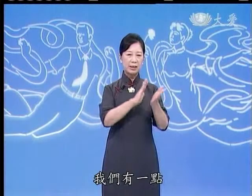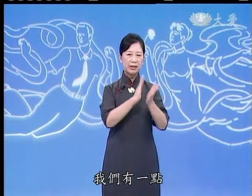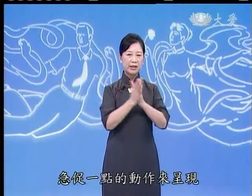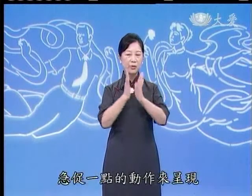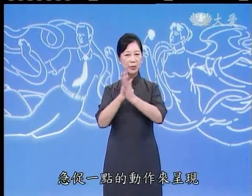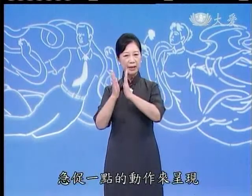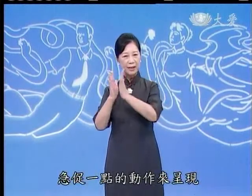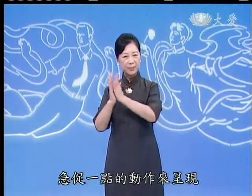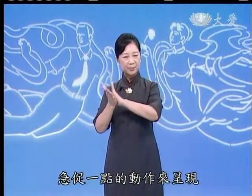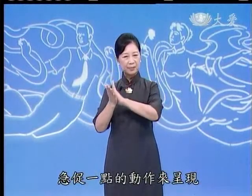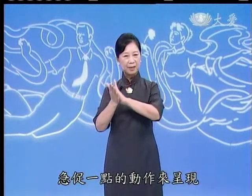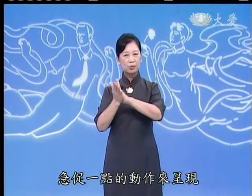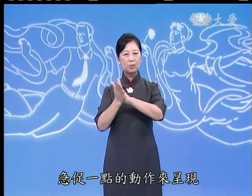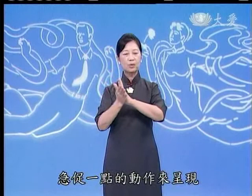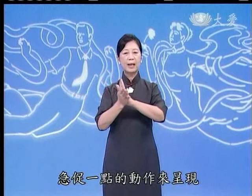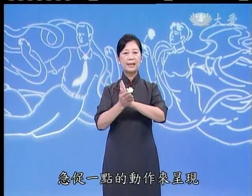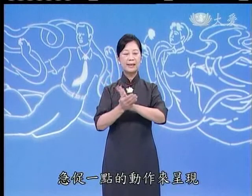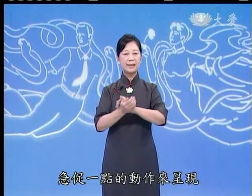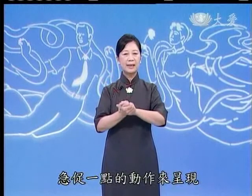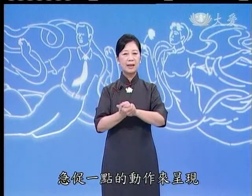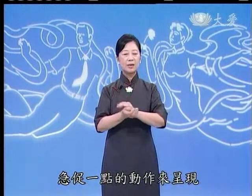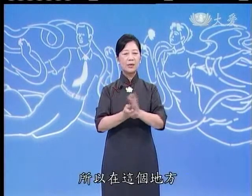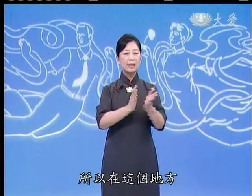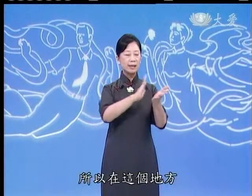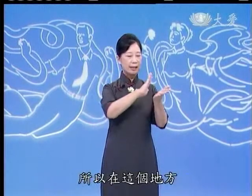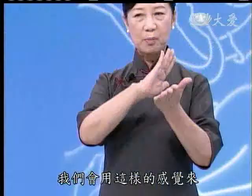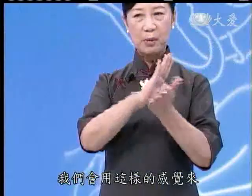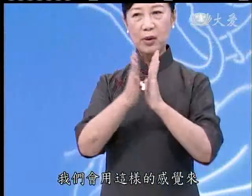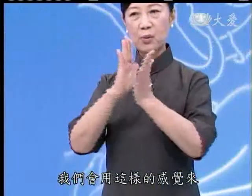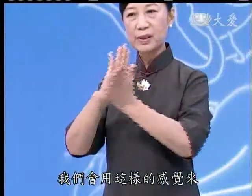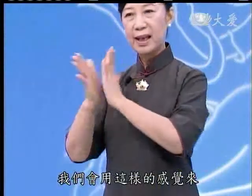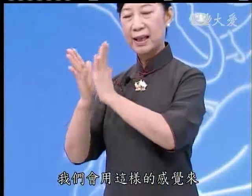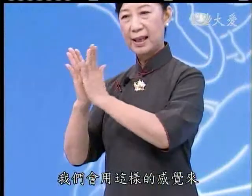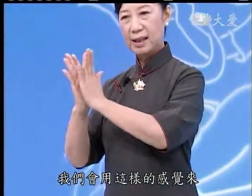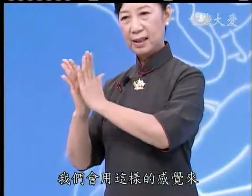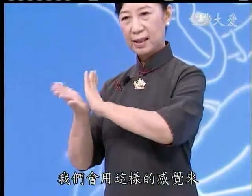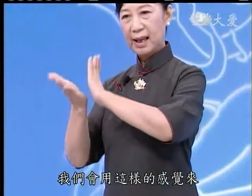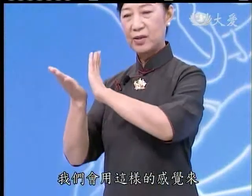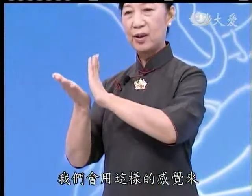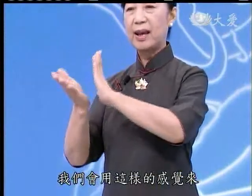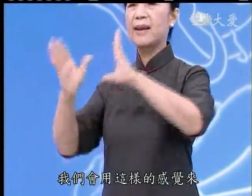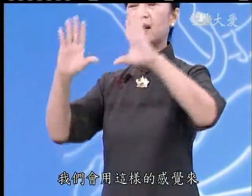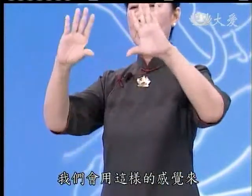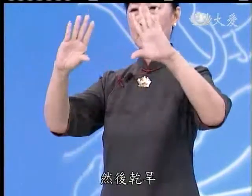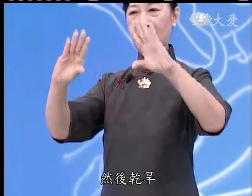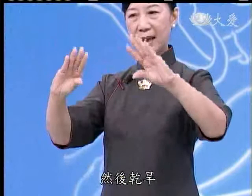急促一点的动作来呈现，所以在这个地方我们会用这样来感觉来，然后干